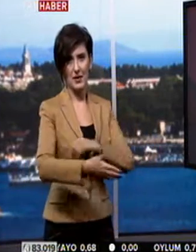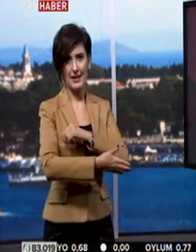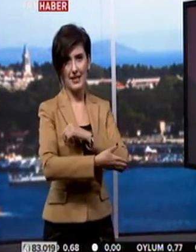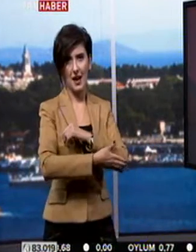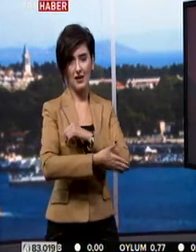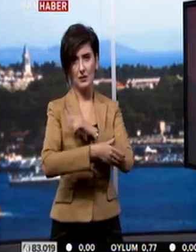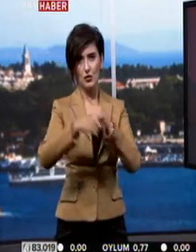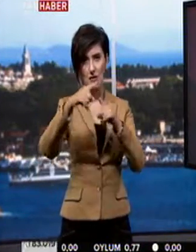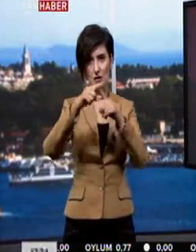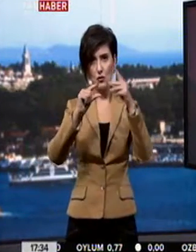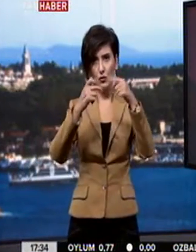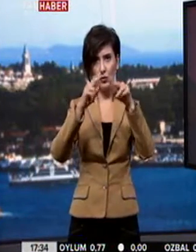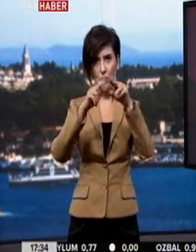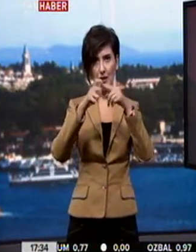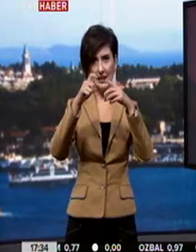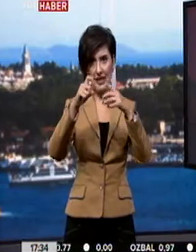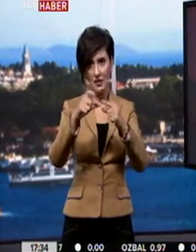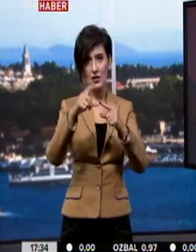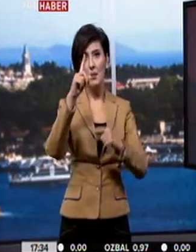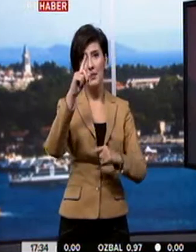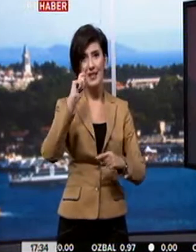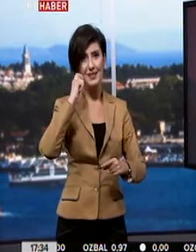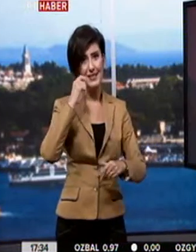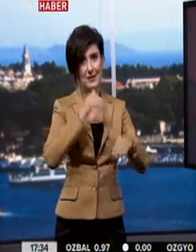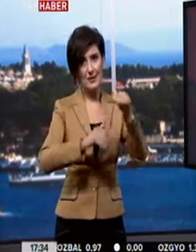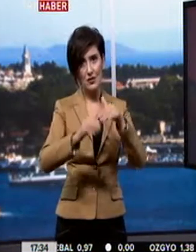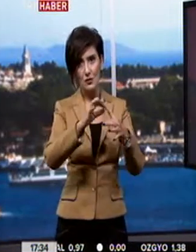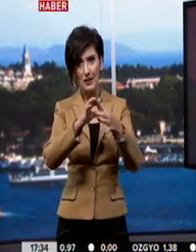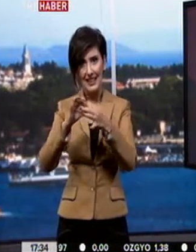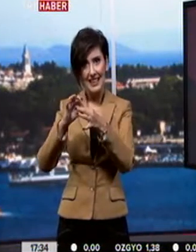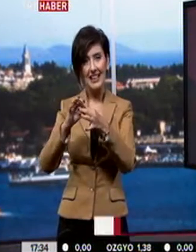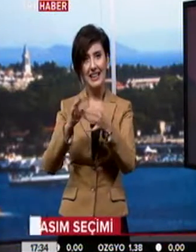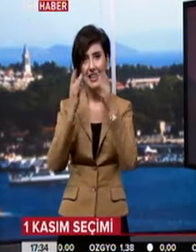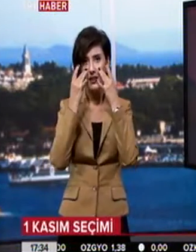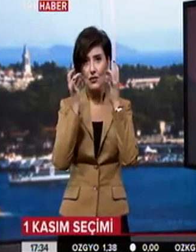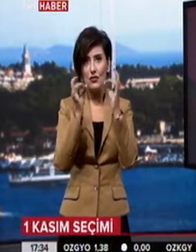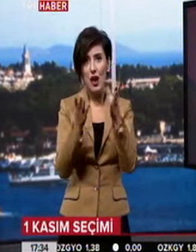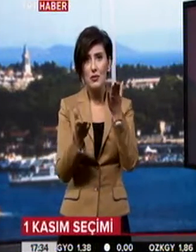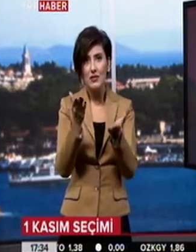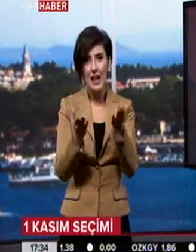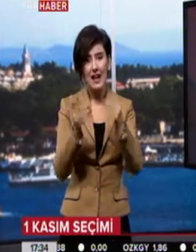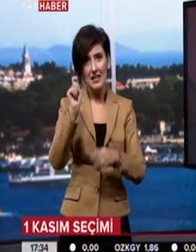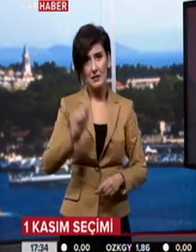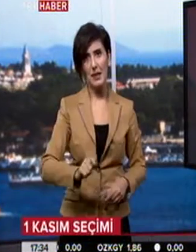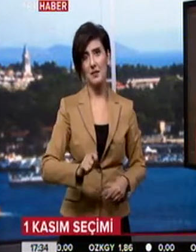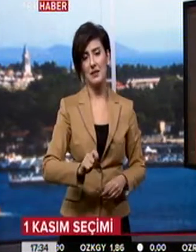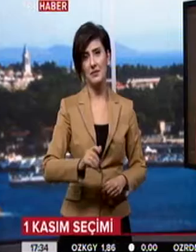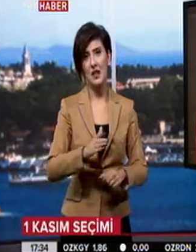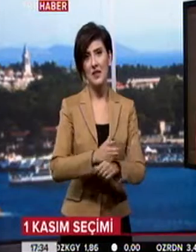Başbakan Yardımcısı Tuğrul Türkeş, 1 Kasım seçimleriyle ilgili çarpıcı değerlendirmelerde